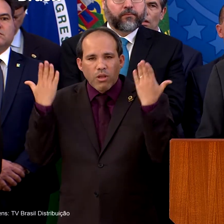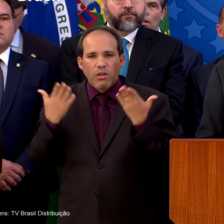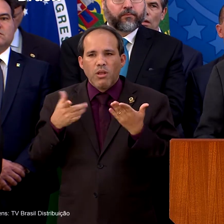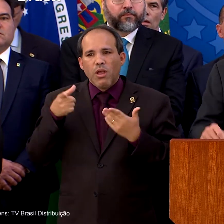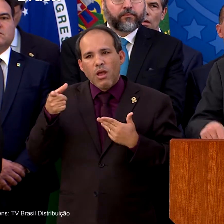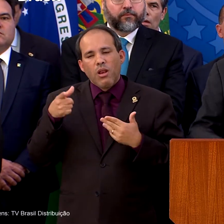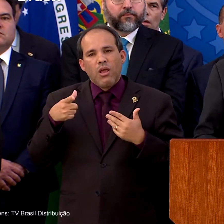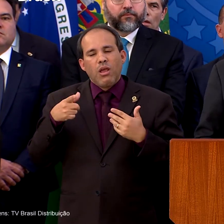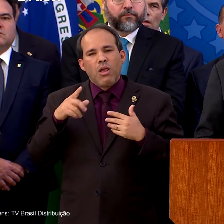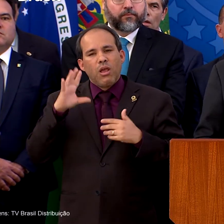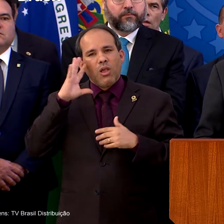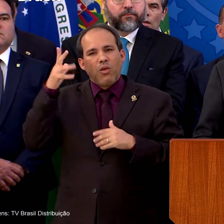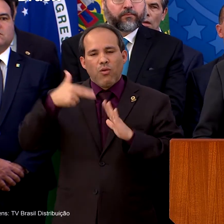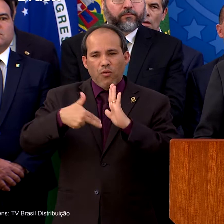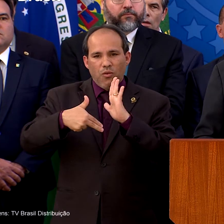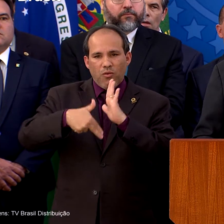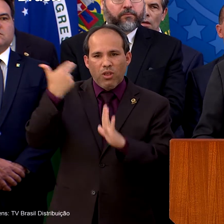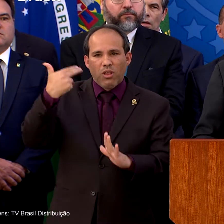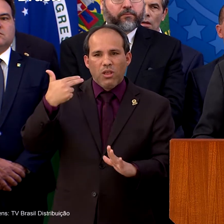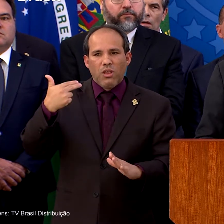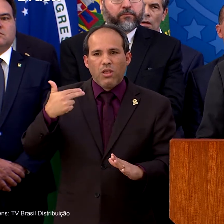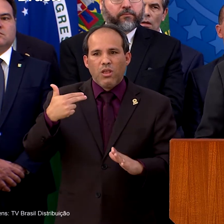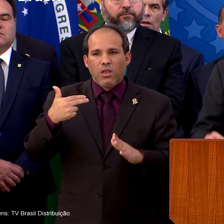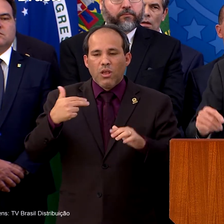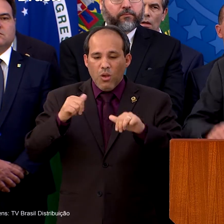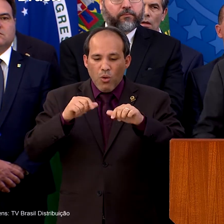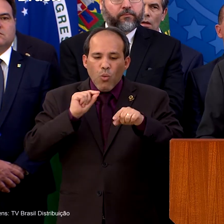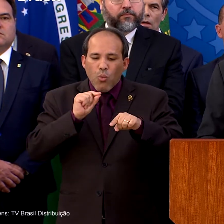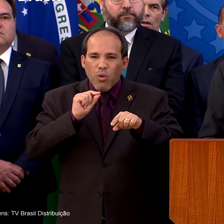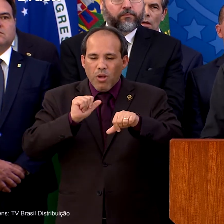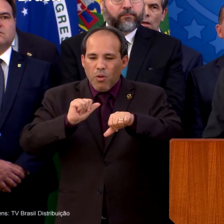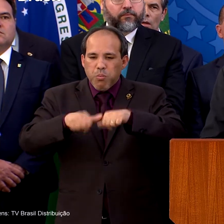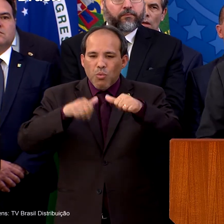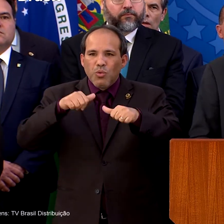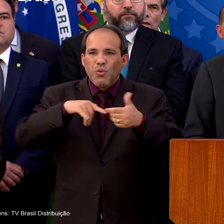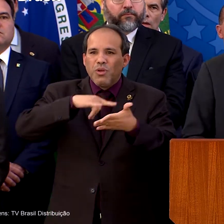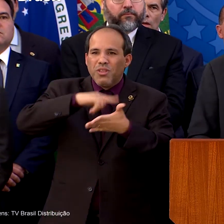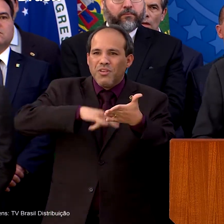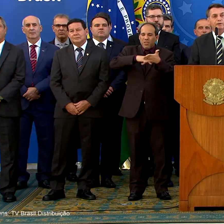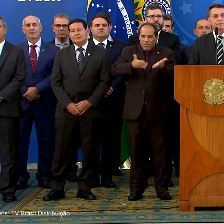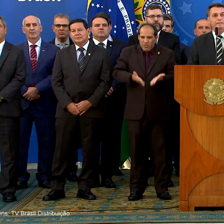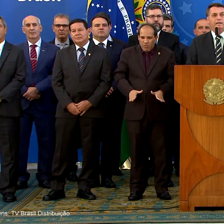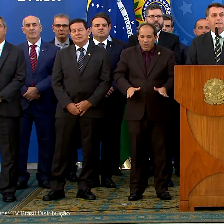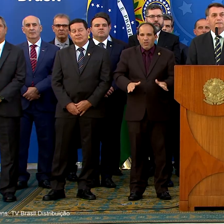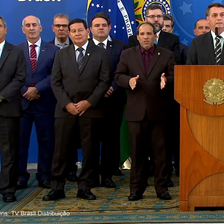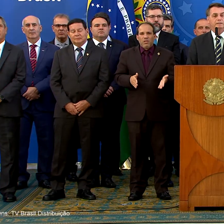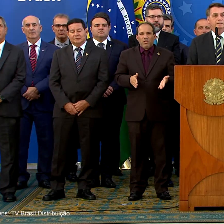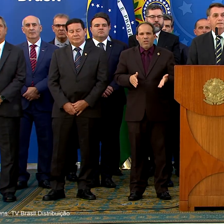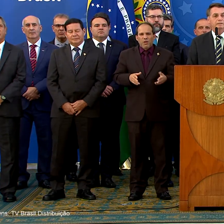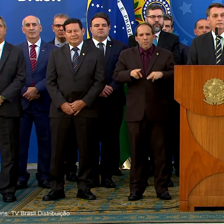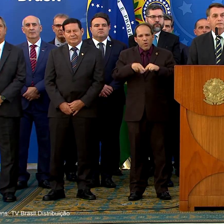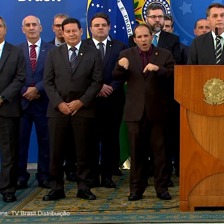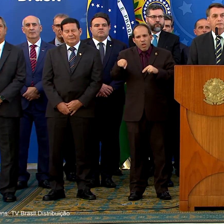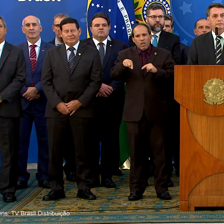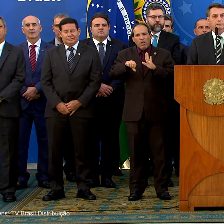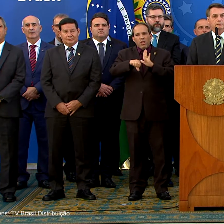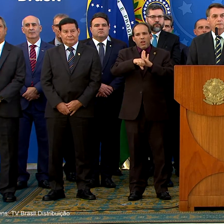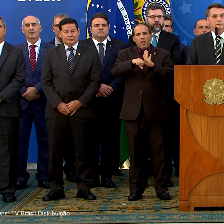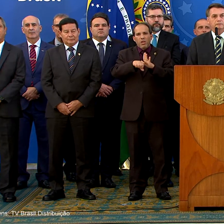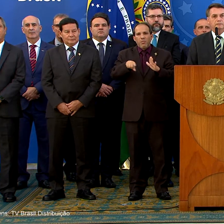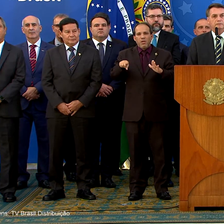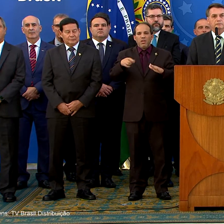ela resolveu fazer uma cirurgia na certidão de nascimento de menino de 10 anos a sua idade esse foi o creme dela